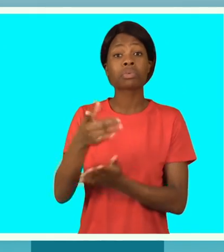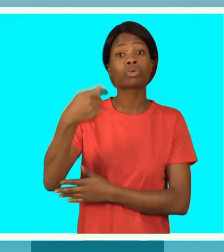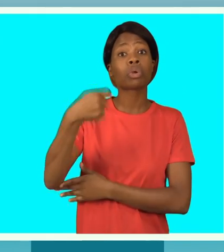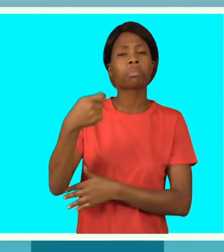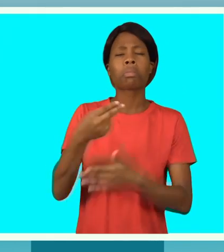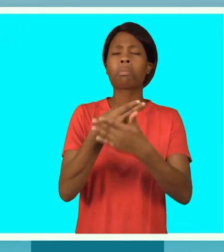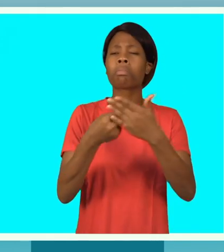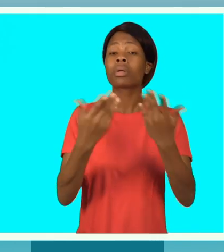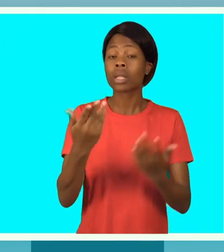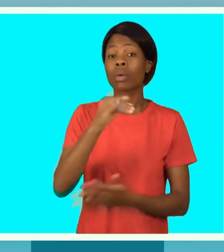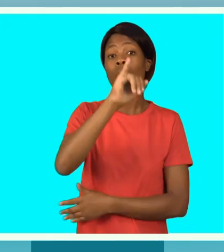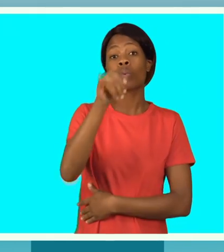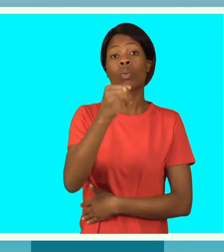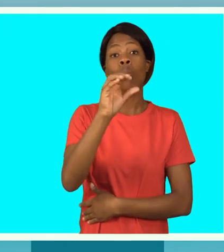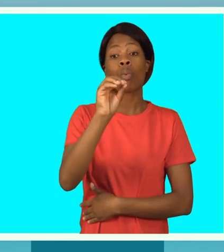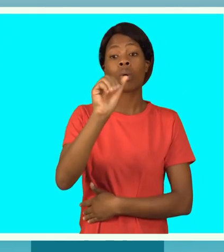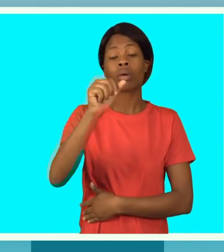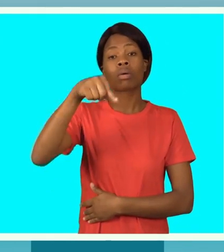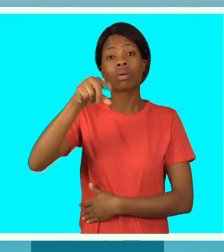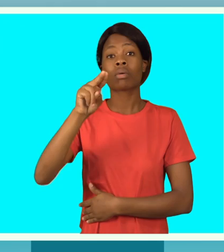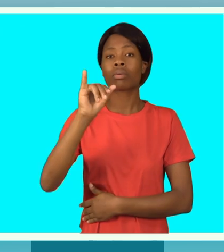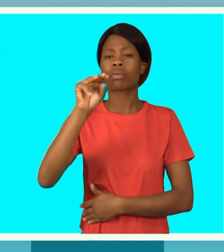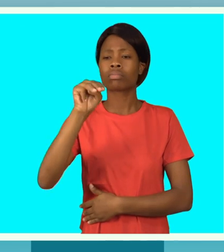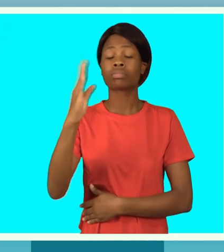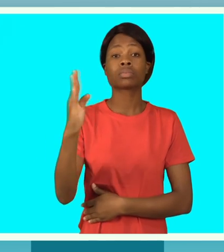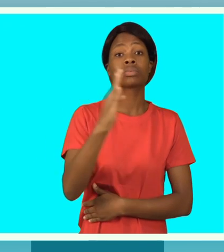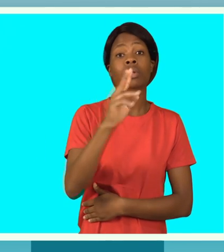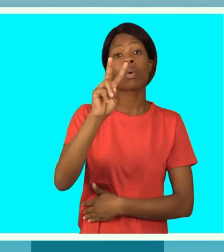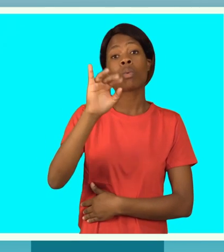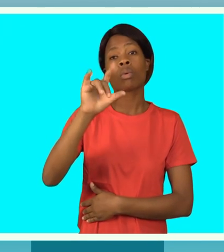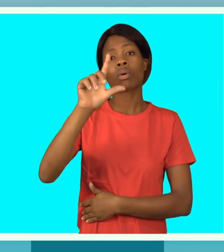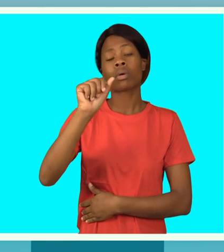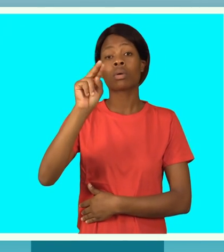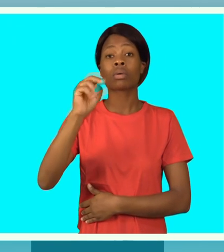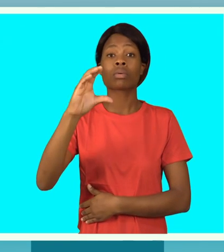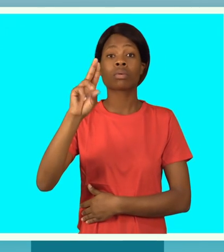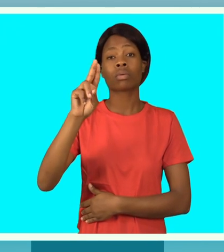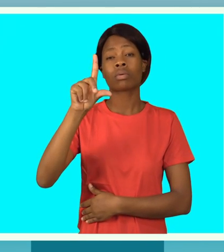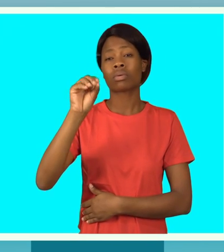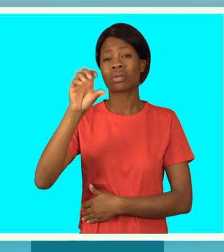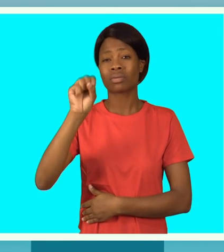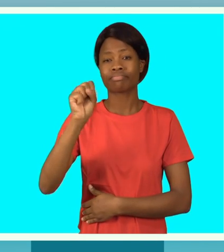depender do tipo de crime, tal como explica o advogado Joaquim Villangulos.